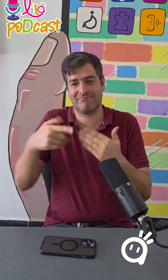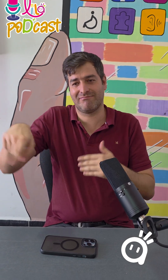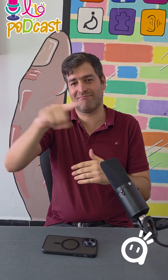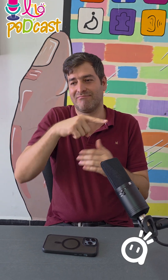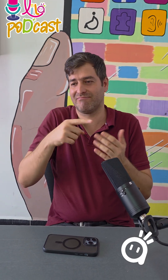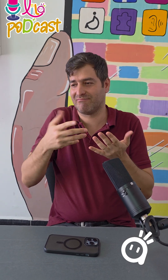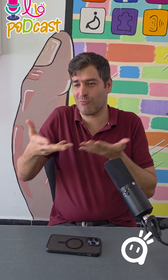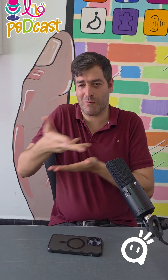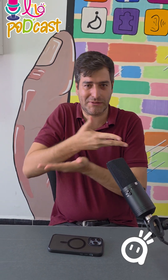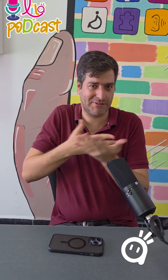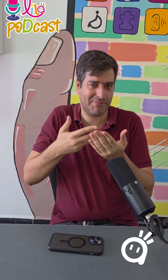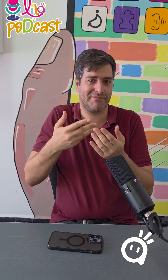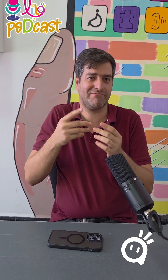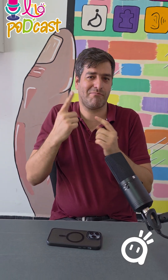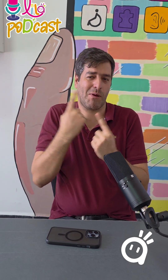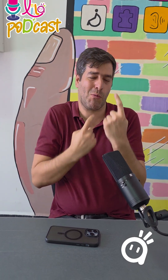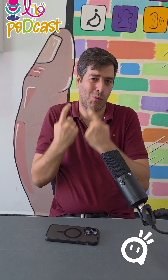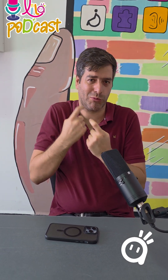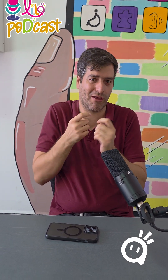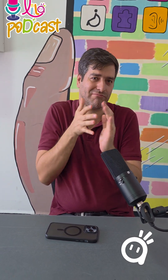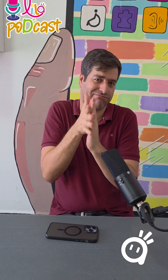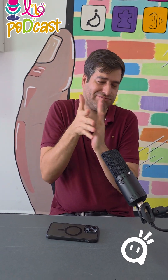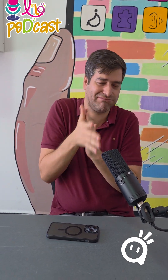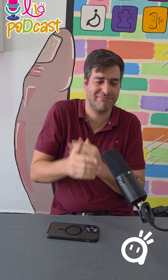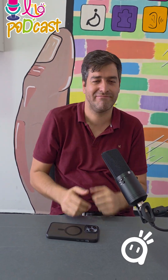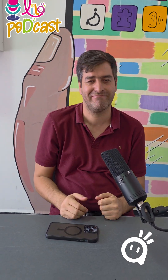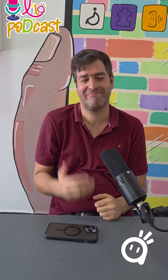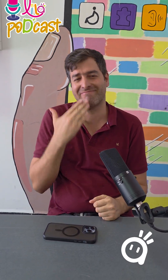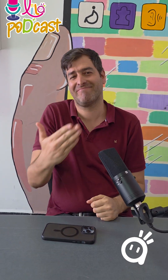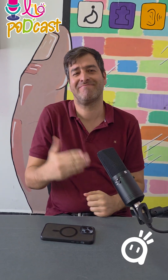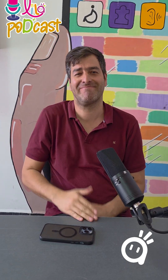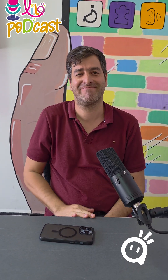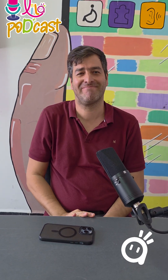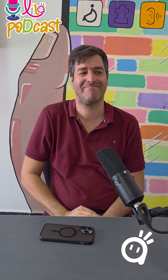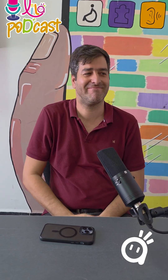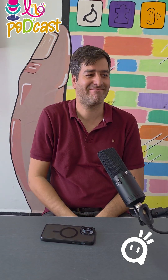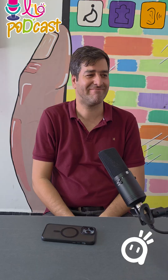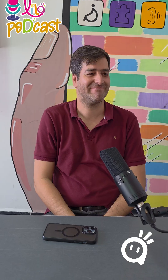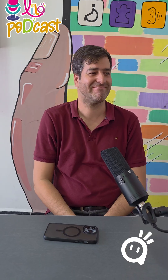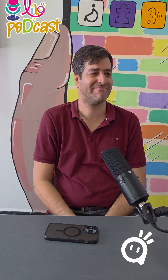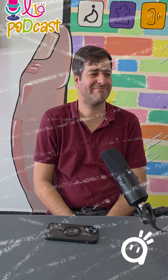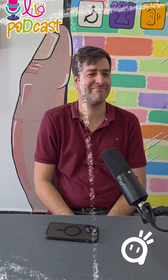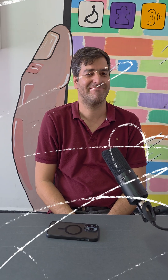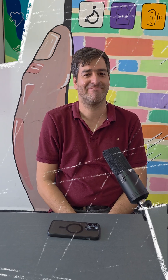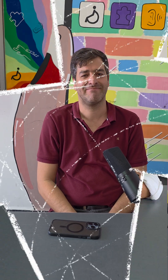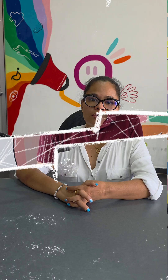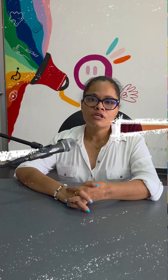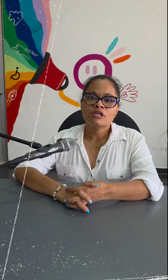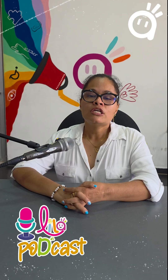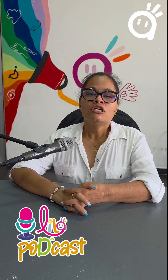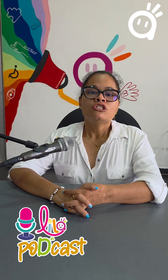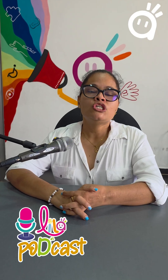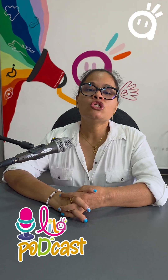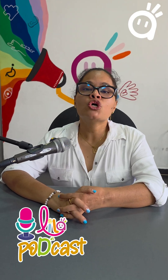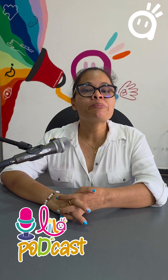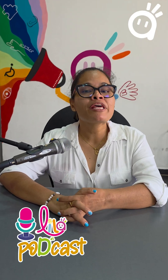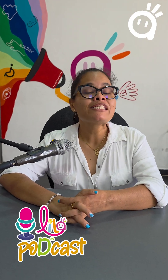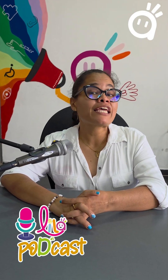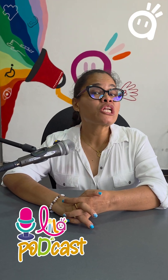septiembre. Gracias a ustedes por este espacio tan bonito y por las preguntas que nos generan. Y no olviden seguirnos